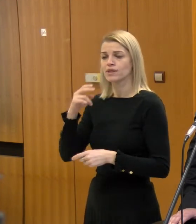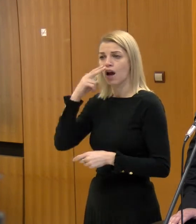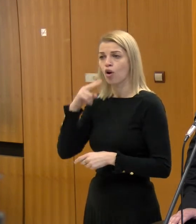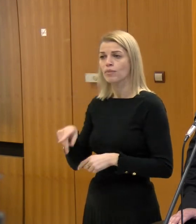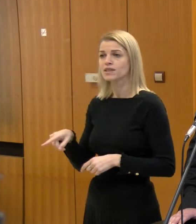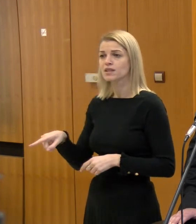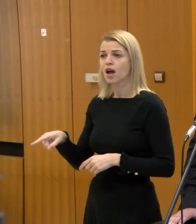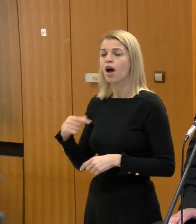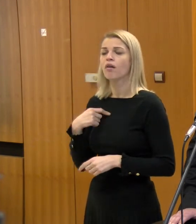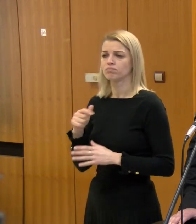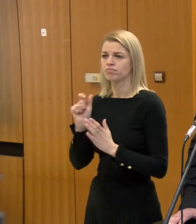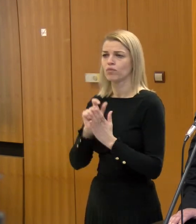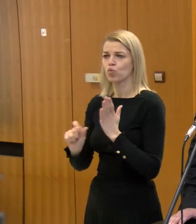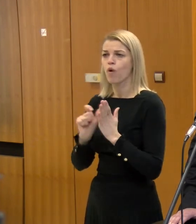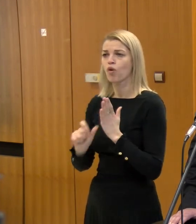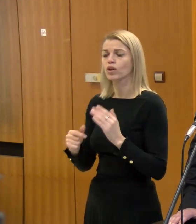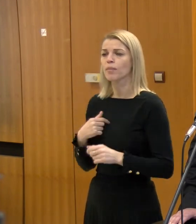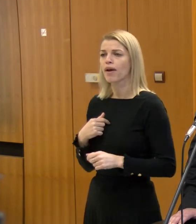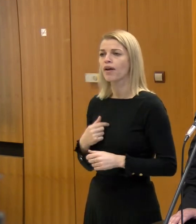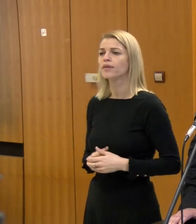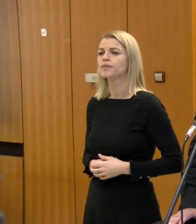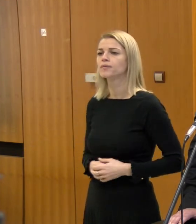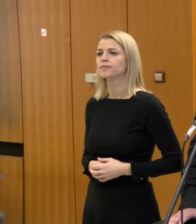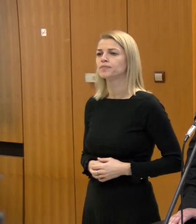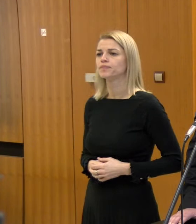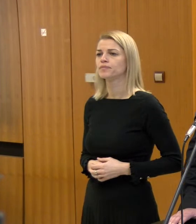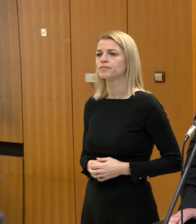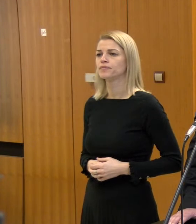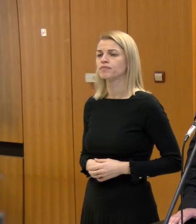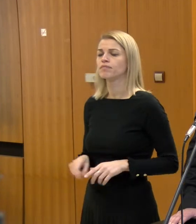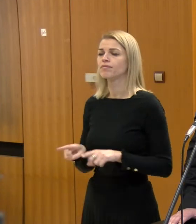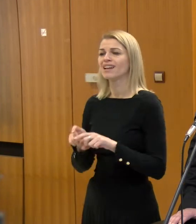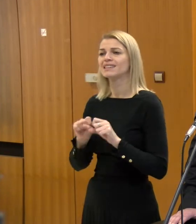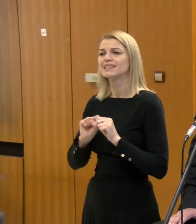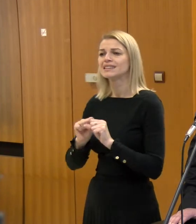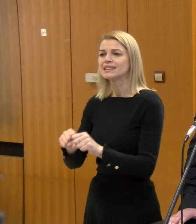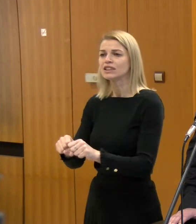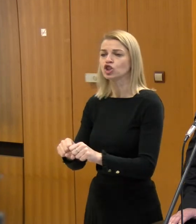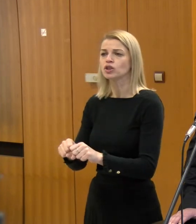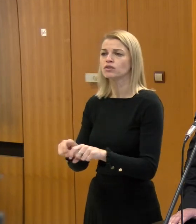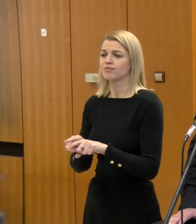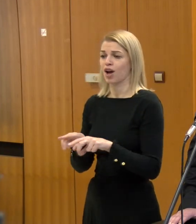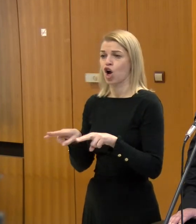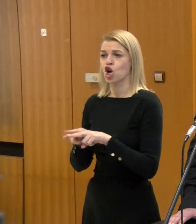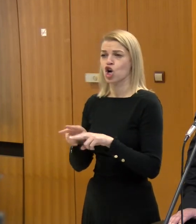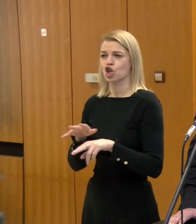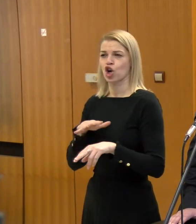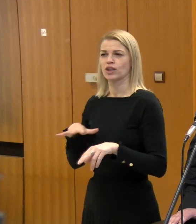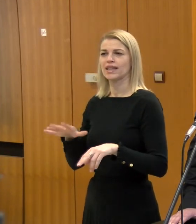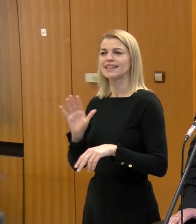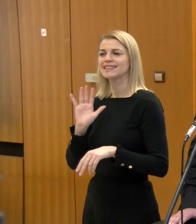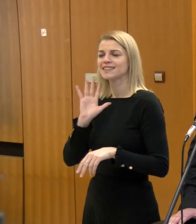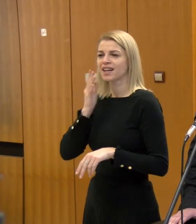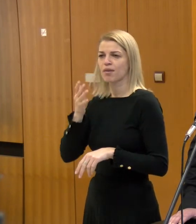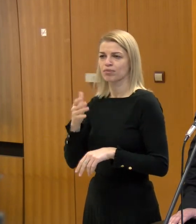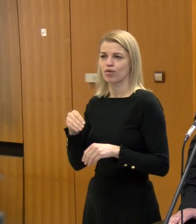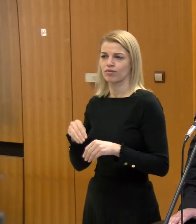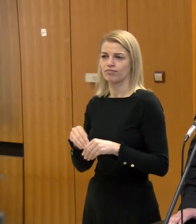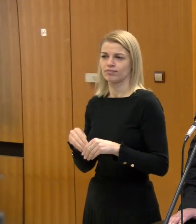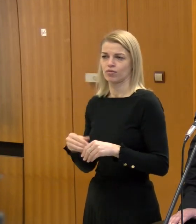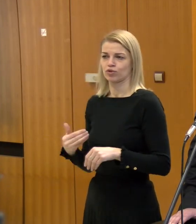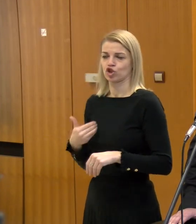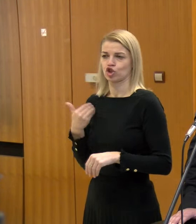komisiou dôvodíme, že zničiť toto, nazviem to znovu, rodinné striebro stredného školstva na